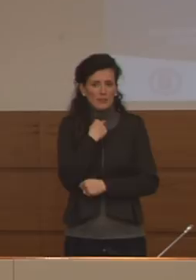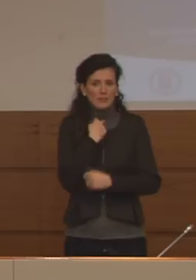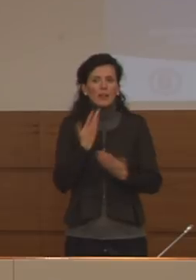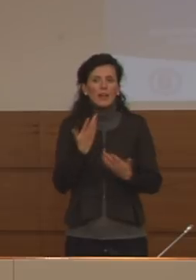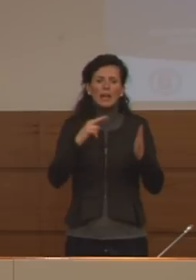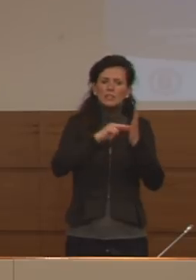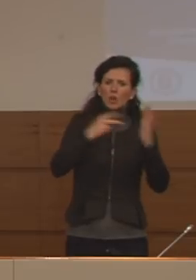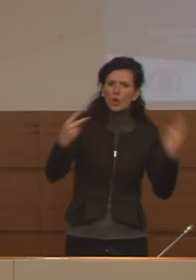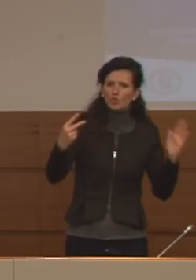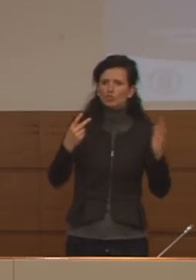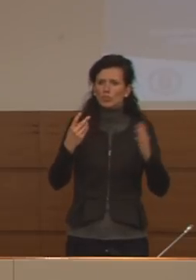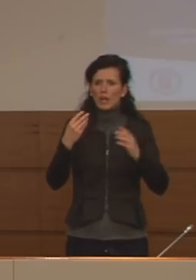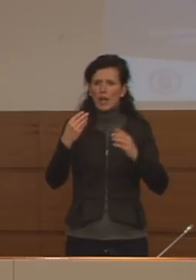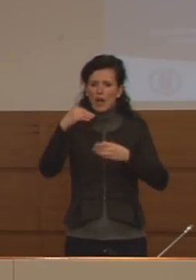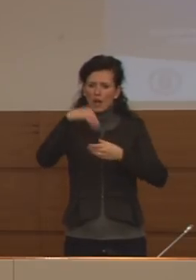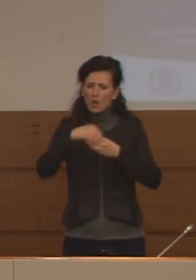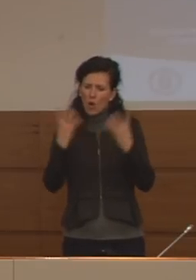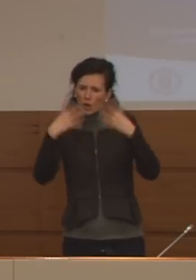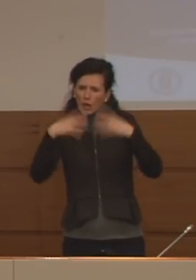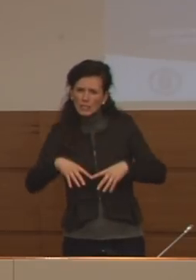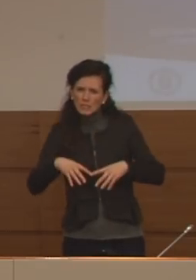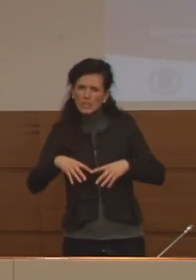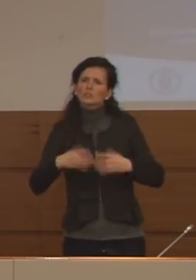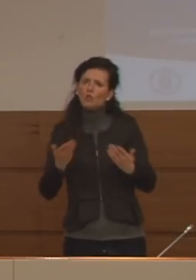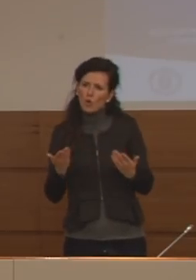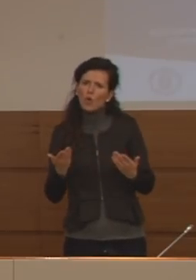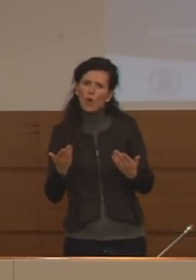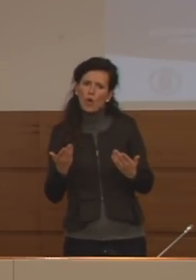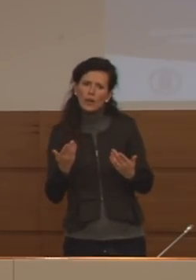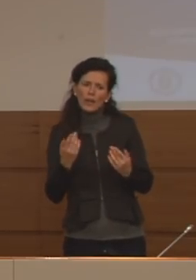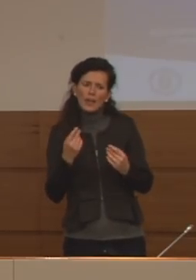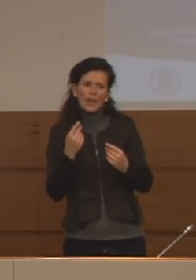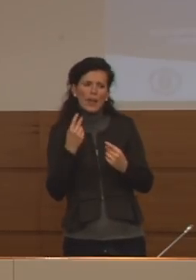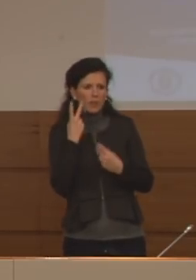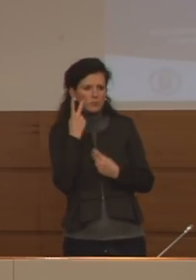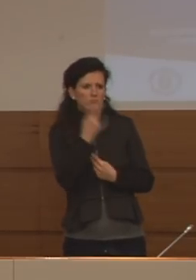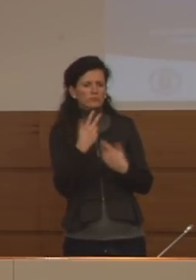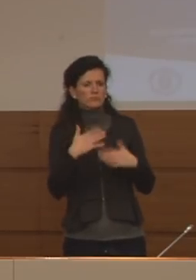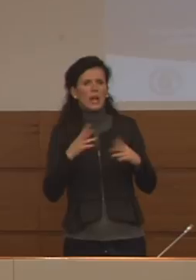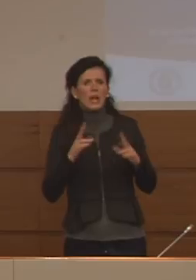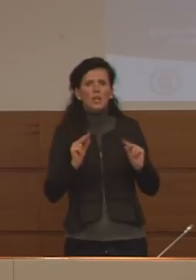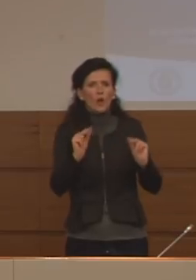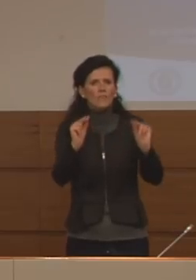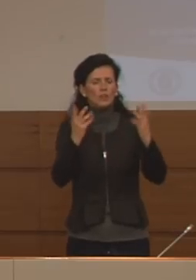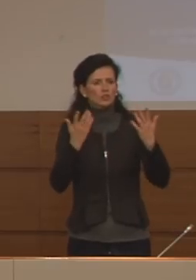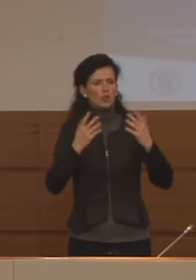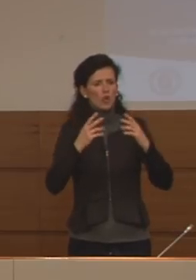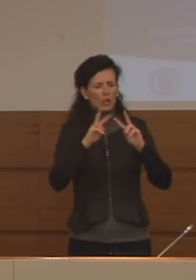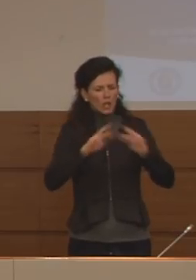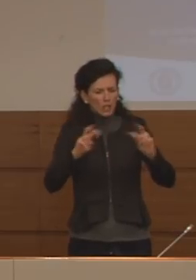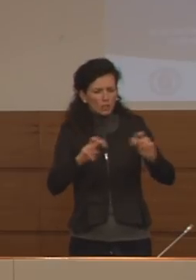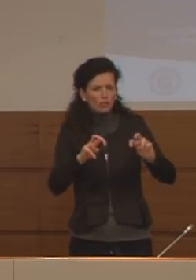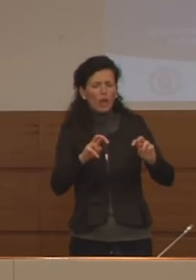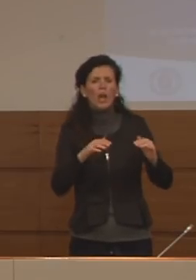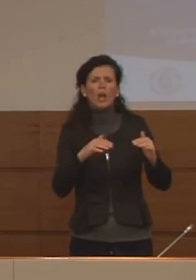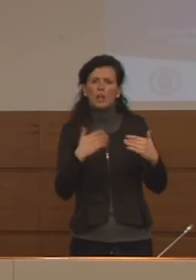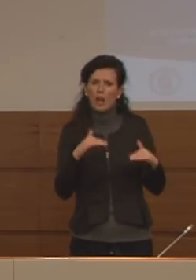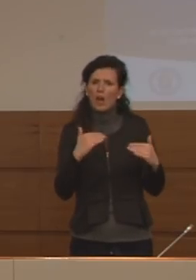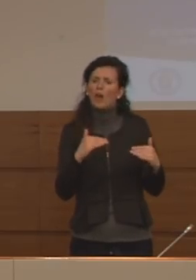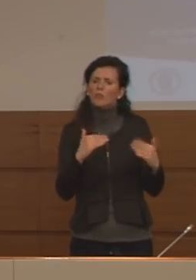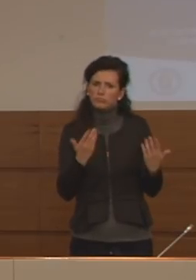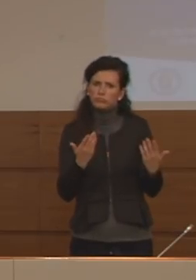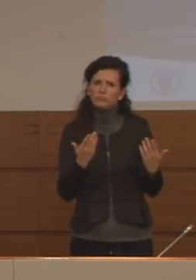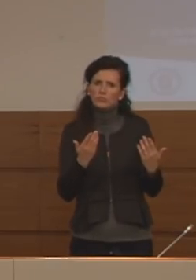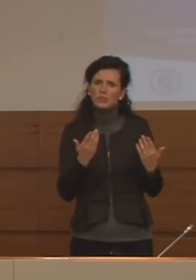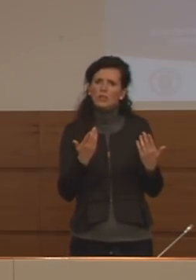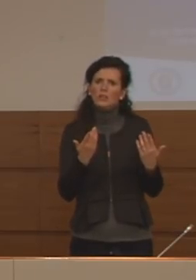offrire come vediamo anche da quanto stimolo anche all'innovazione alla ricerca ovviamente la ricerca l'attenzione